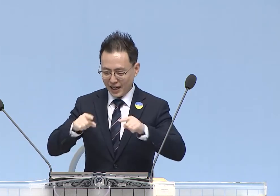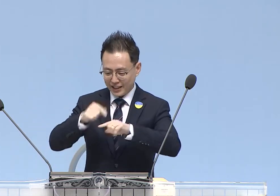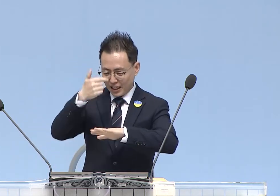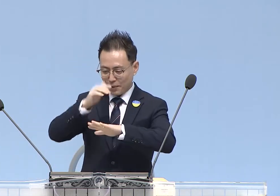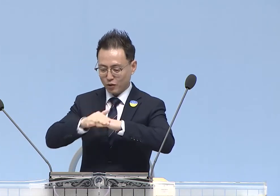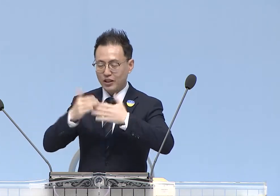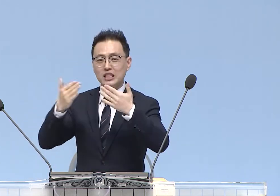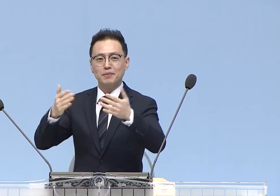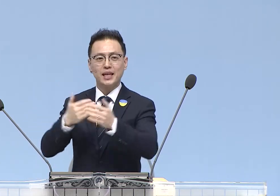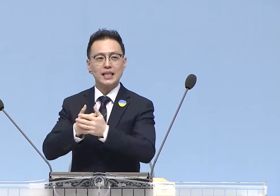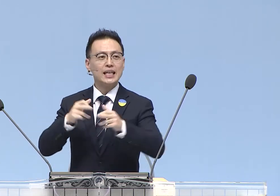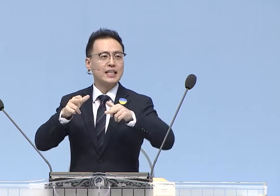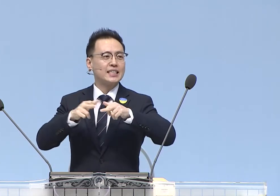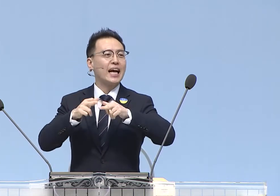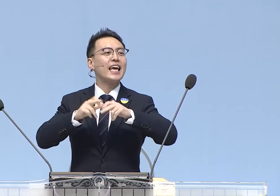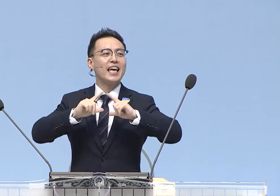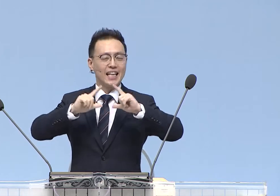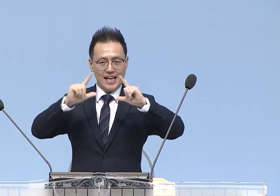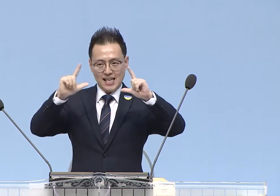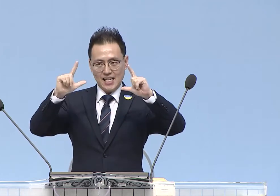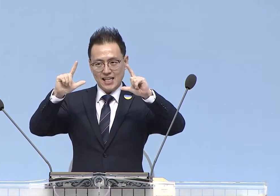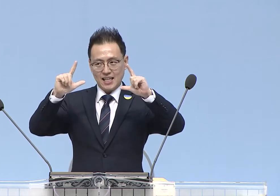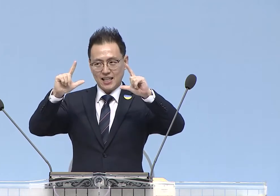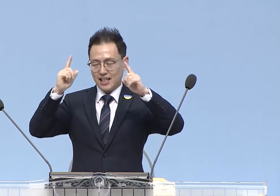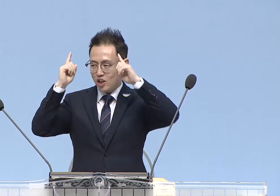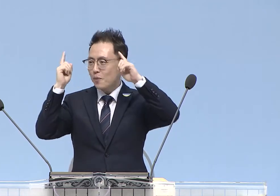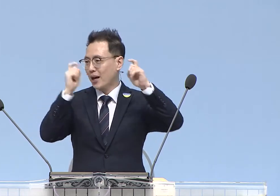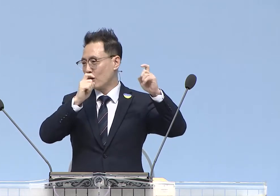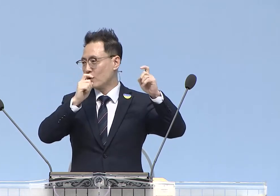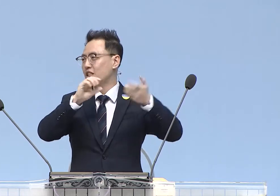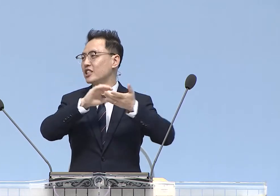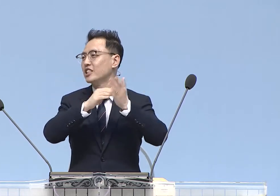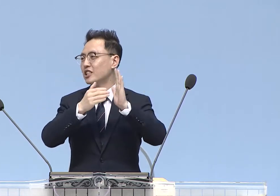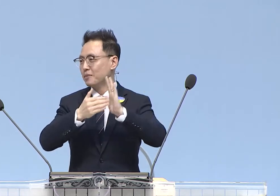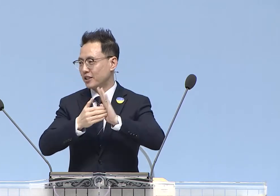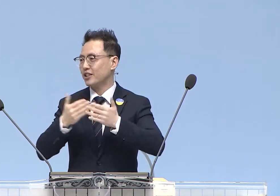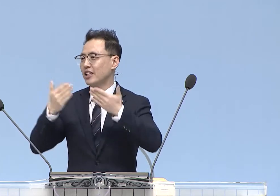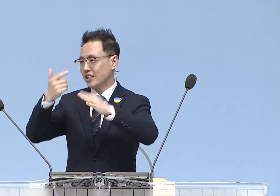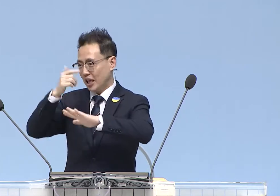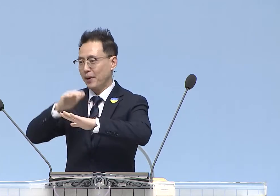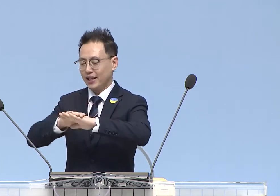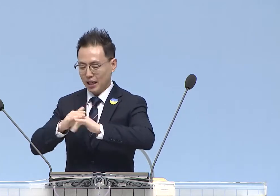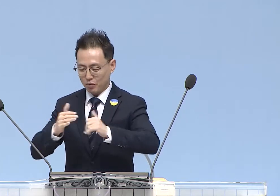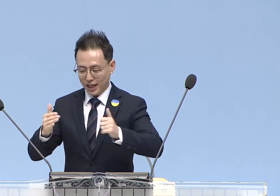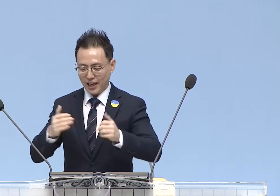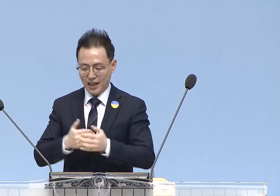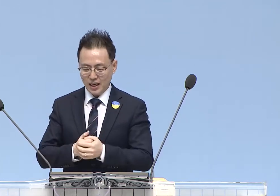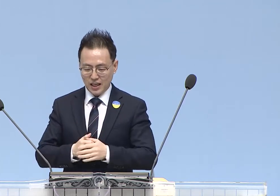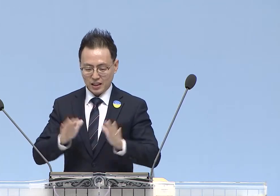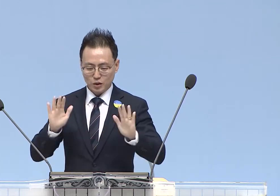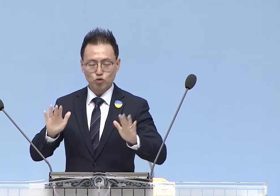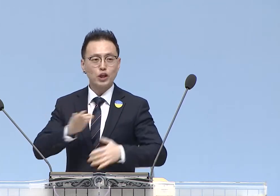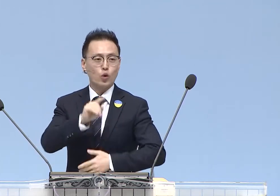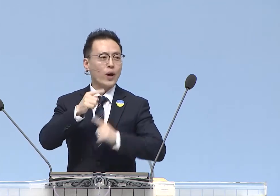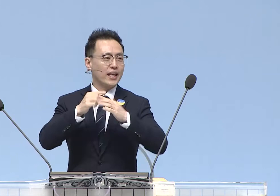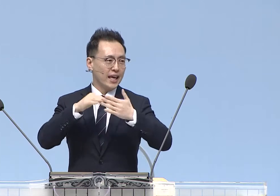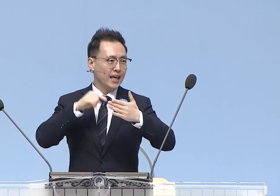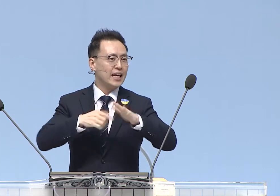함께하는 예배로 드리지만 그 장애의 날 기념해 갖고 그 즈음에서 드리는 예배이기 때문에 그 우리 교회 내에